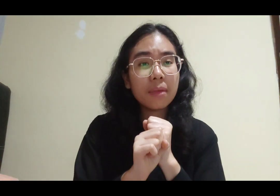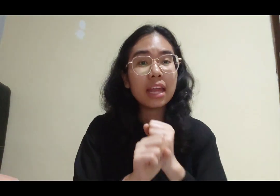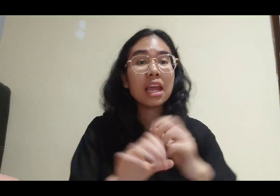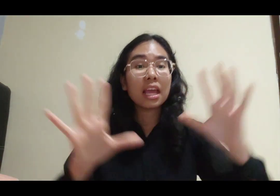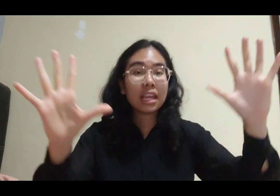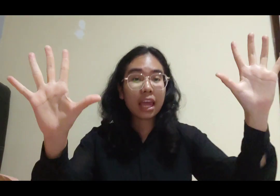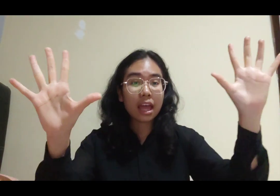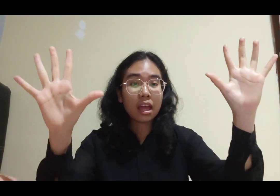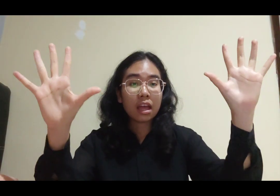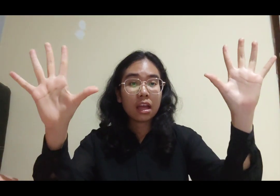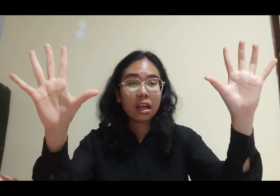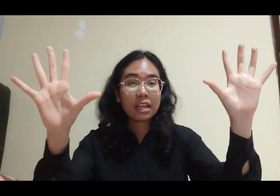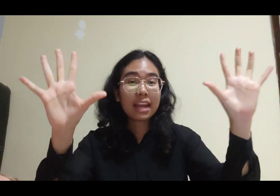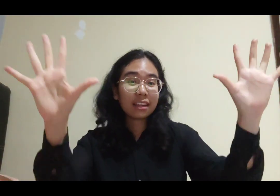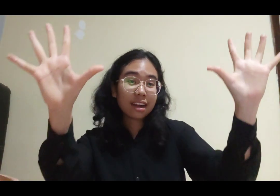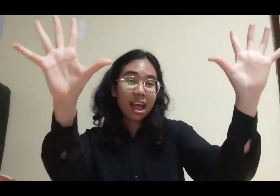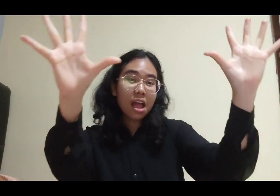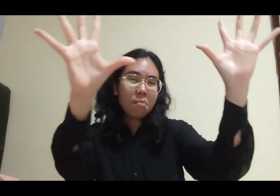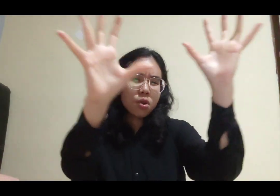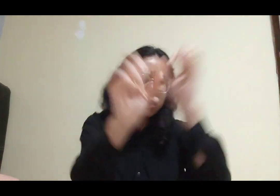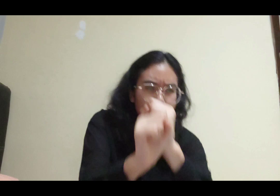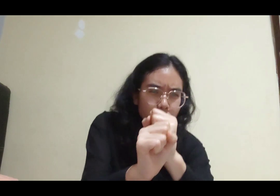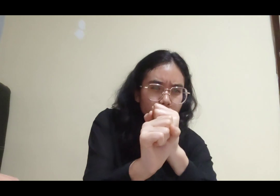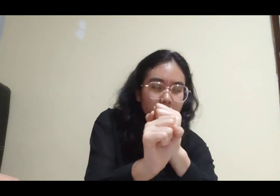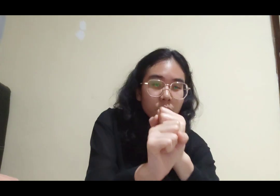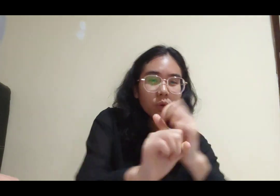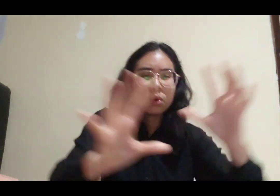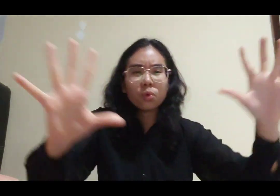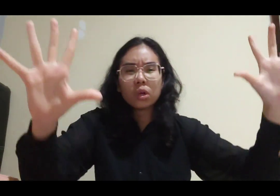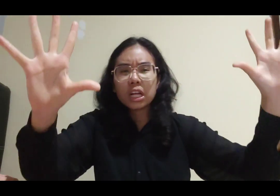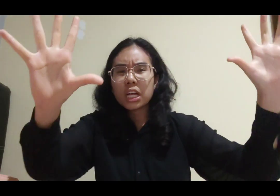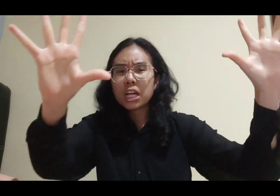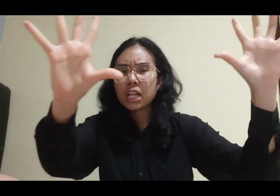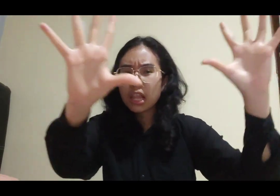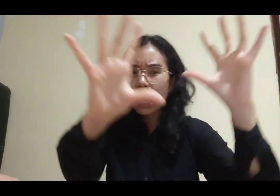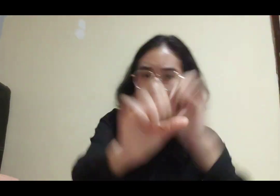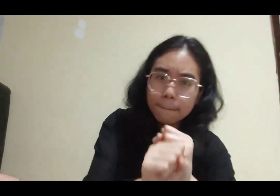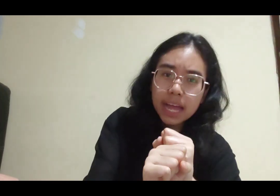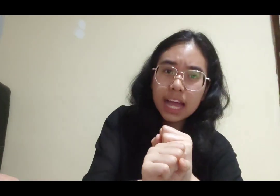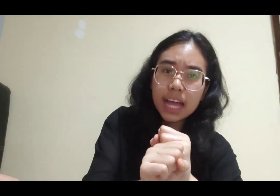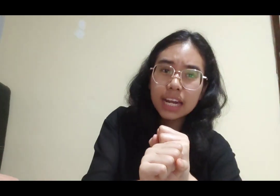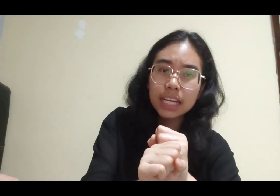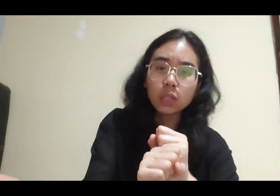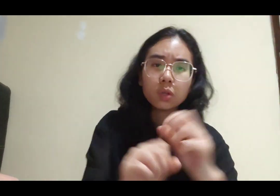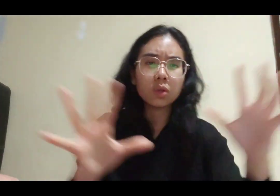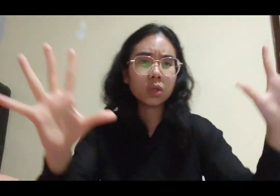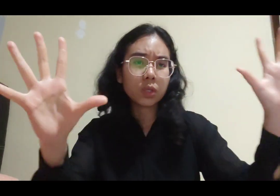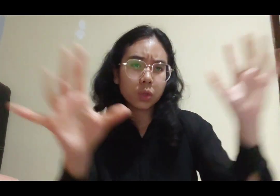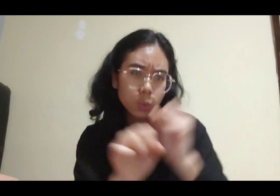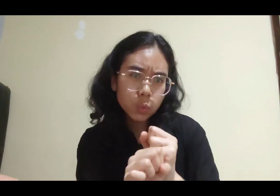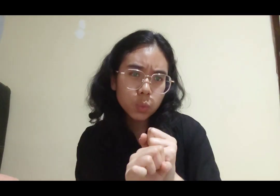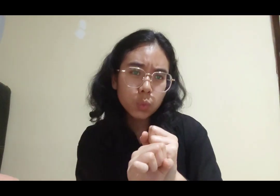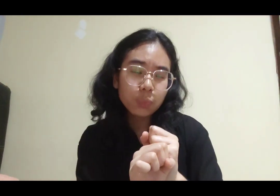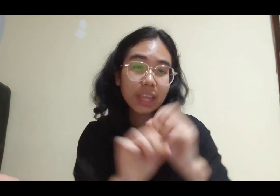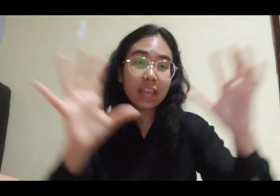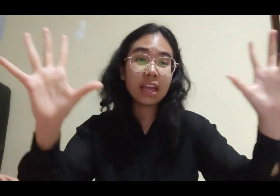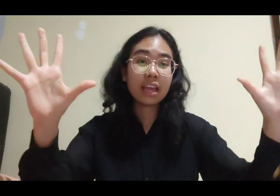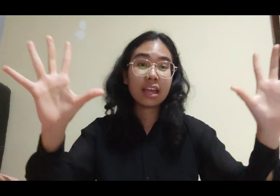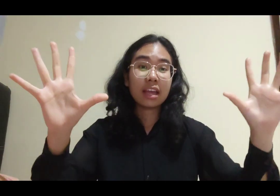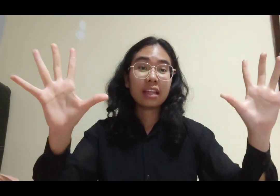kekelaman. Ini kayak dari terang menutup gitu. Kekelaman gitu. Oke.